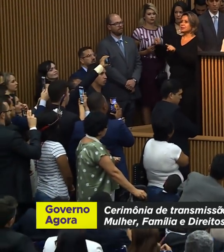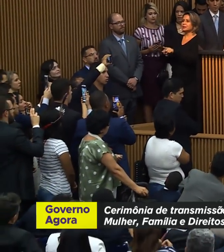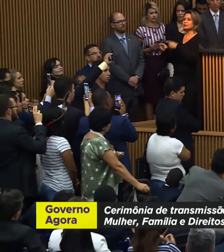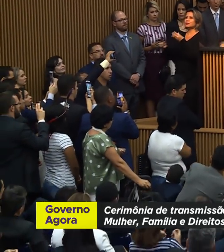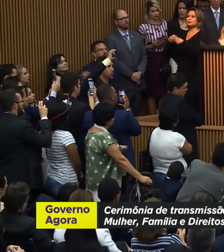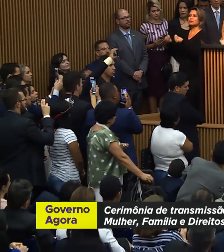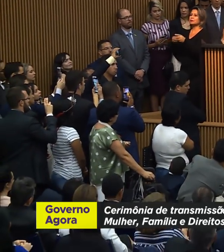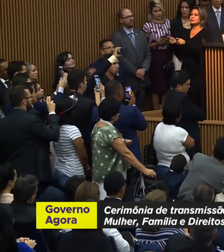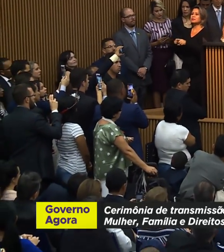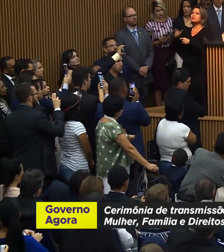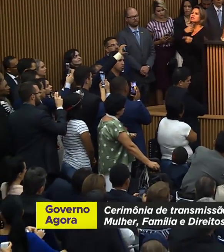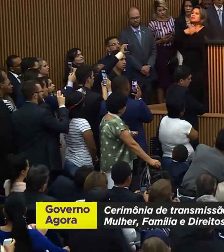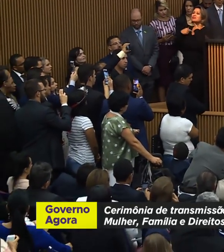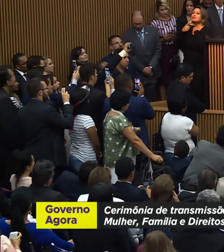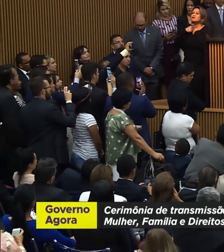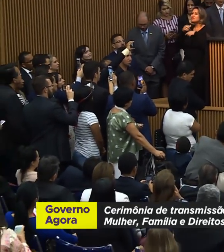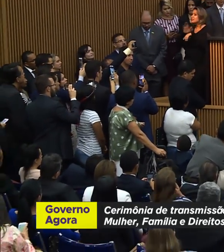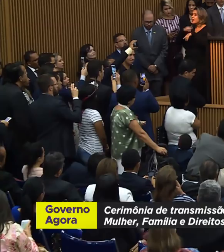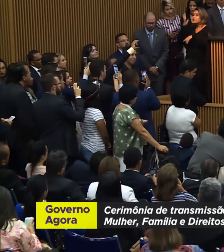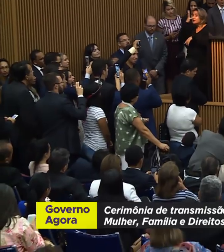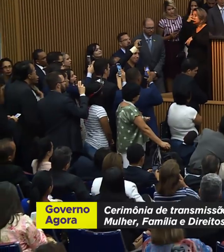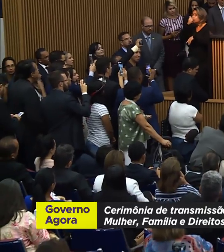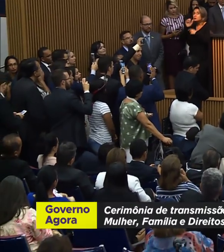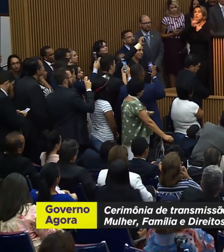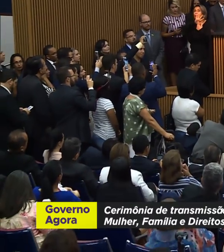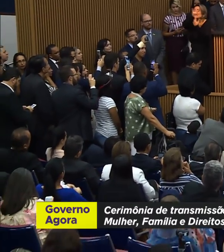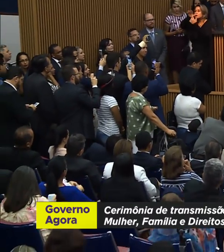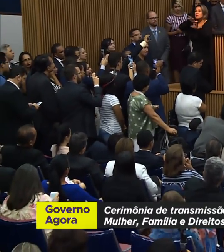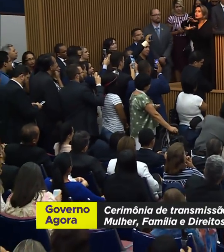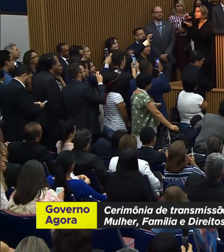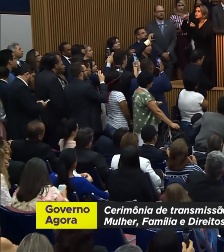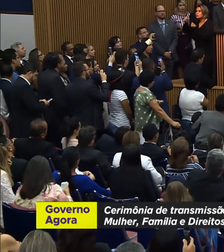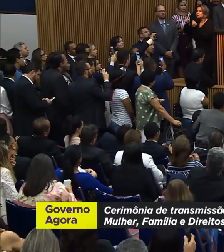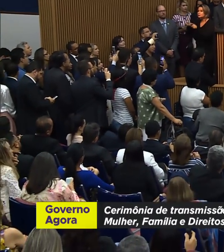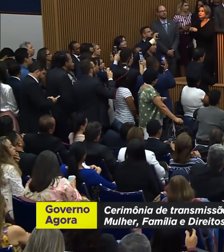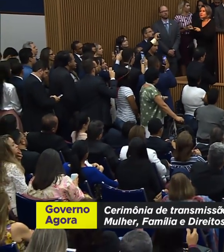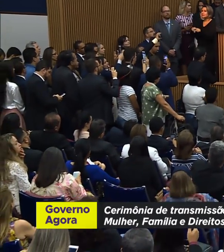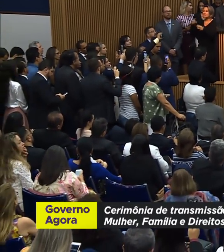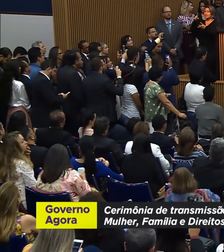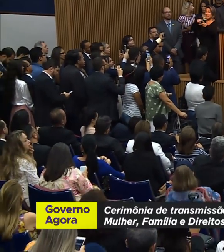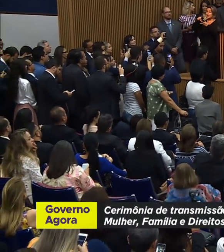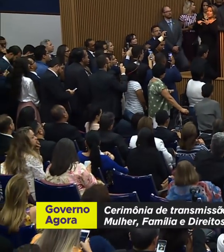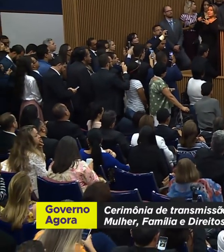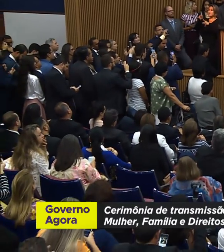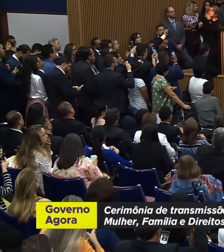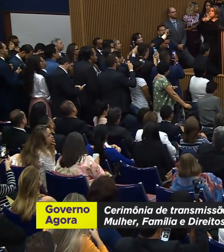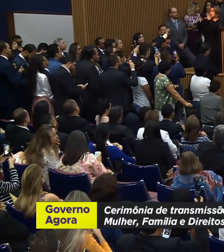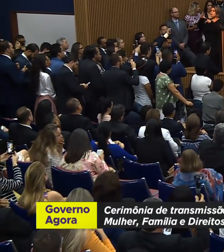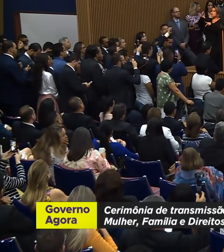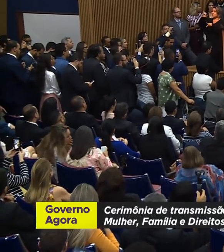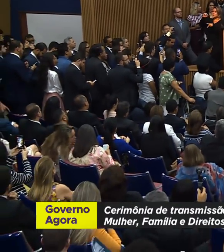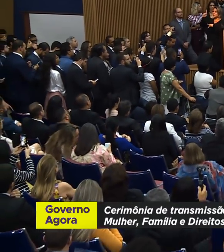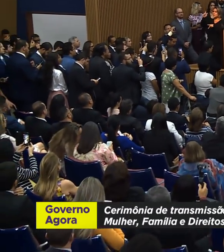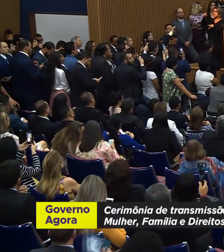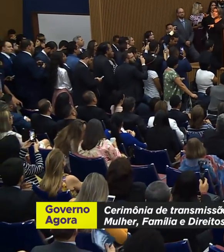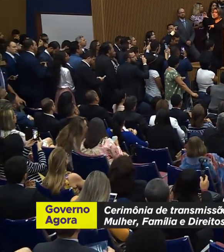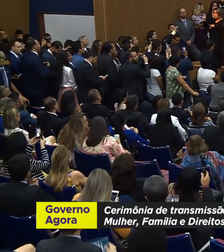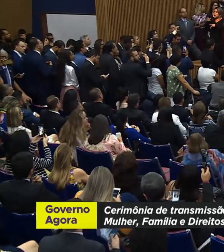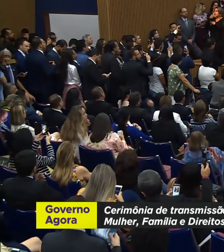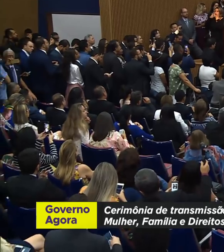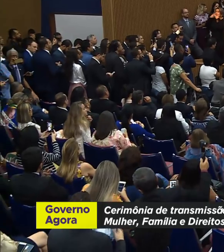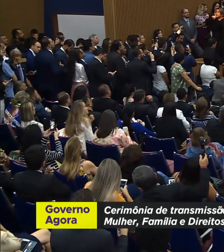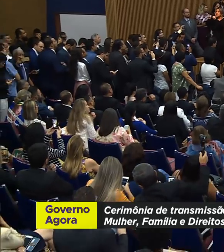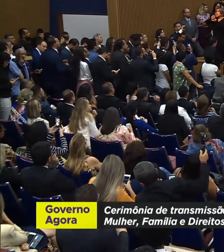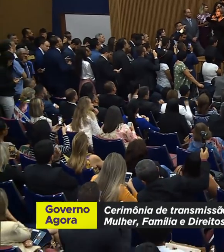nação é o que nós temos de mais lindo para mostrar para o mundo. Nós temos 3 povos ciganos que falam 3 línguas diferentes.